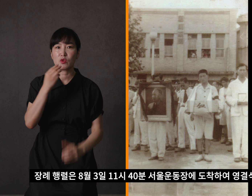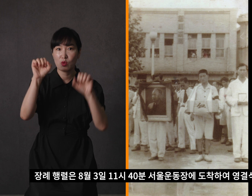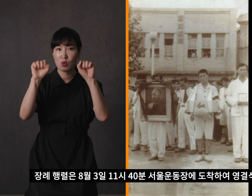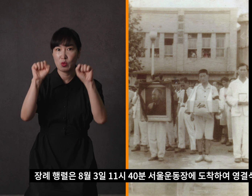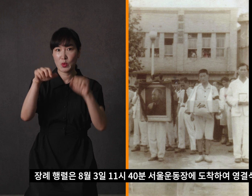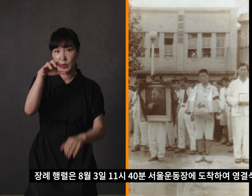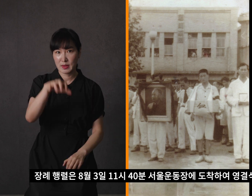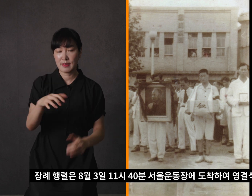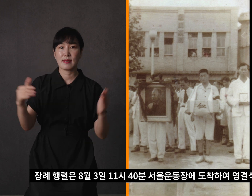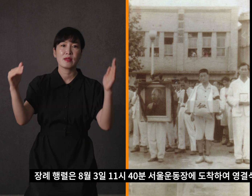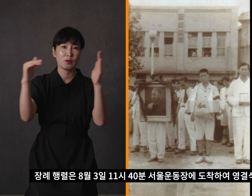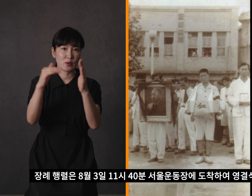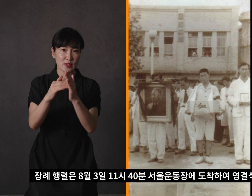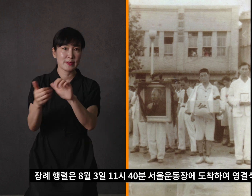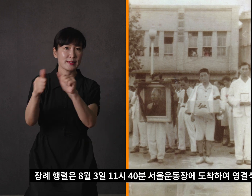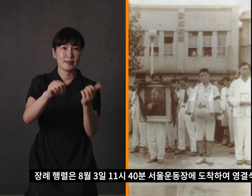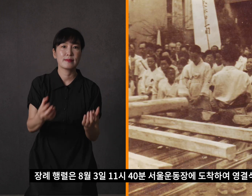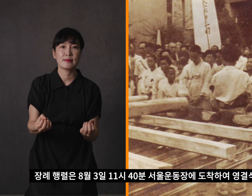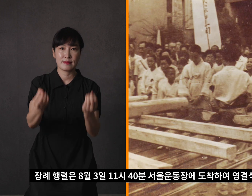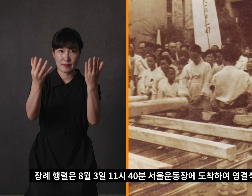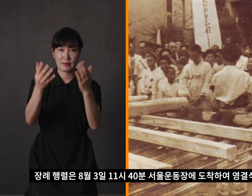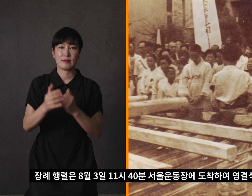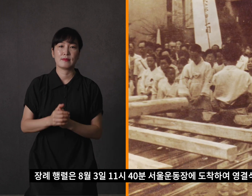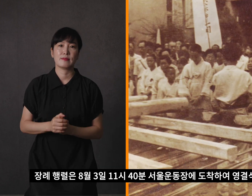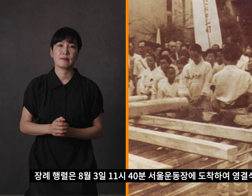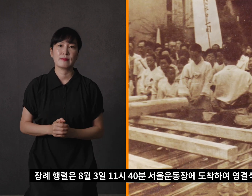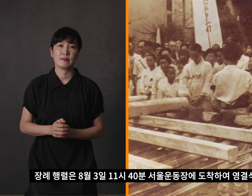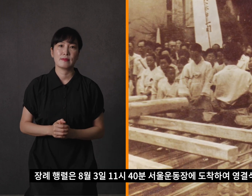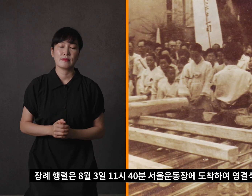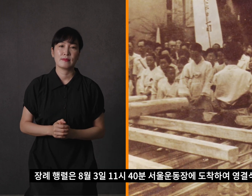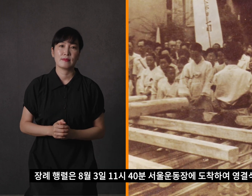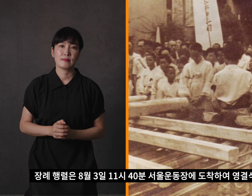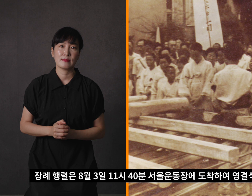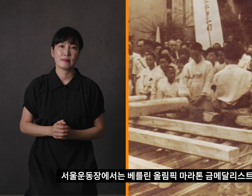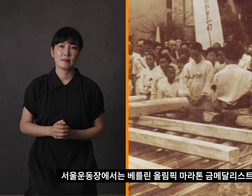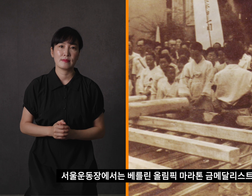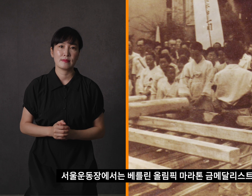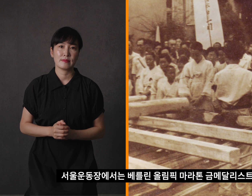11시 40분 서울운동장에 도착하여 연결식이 치러졌습니다.